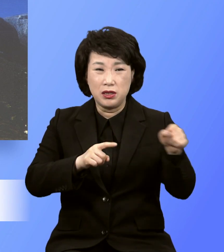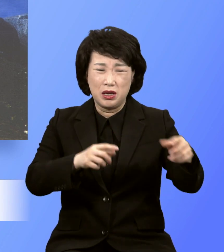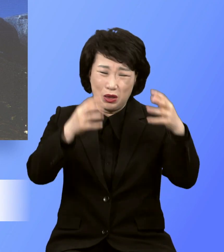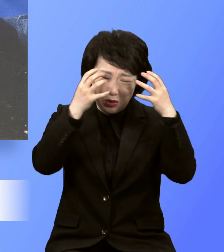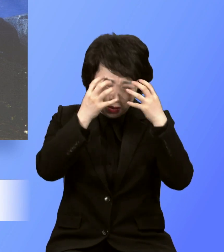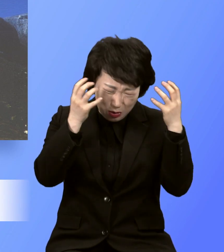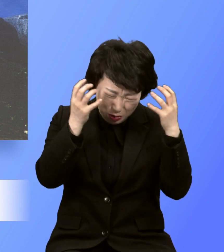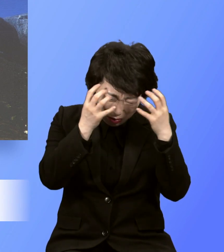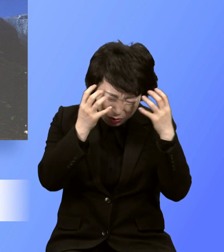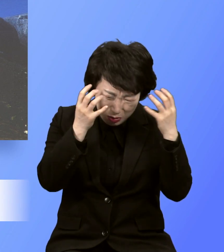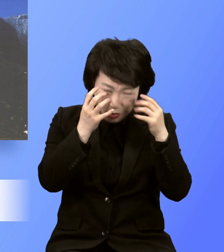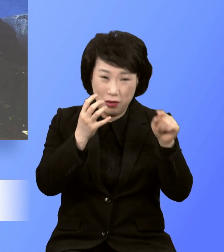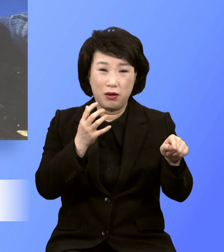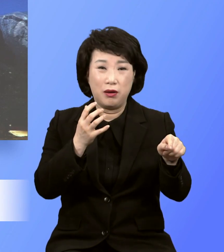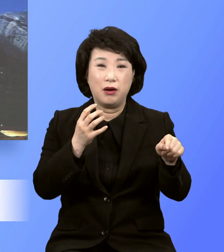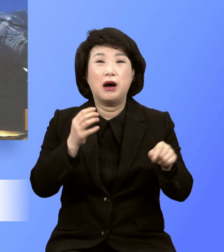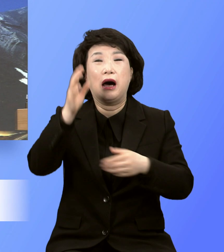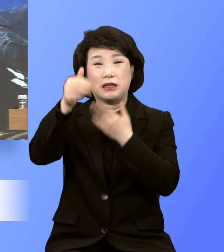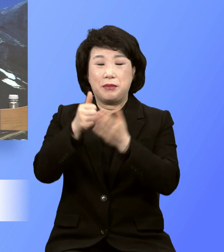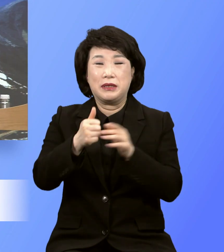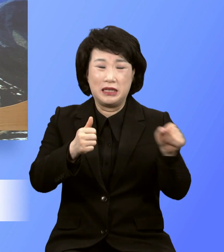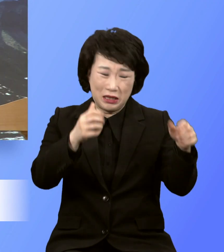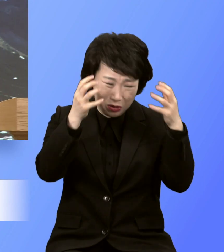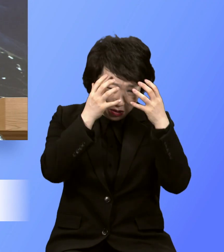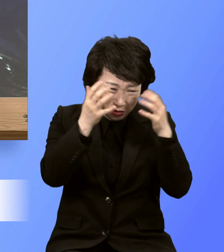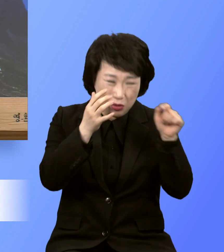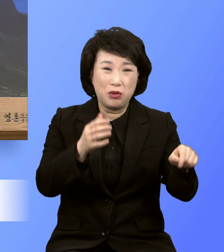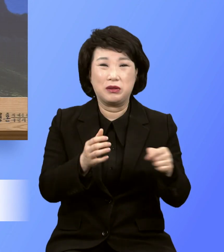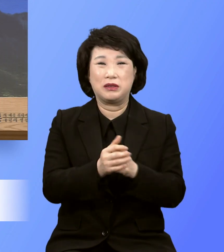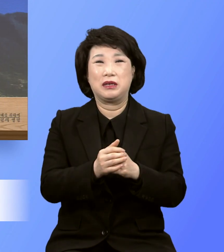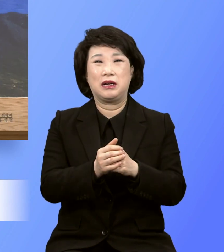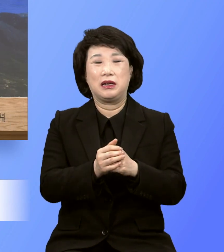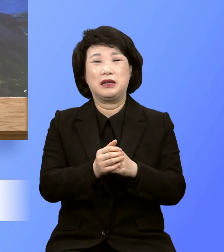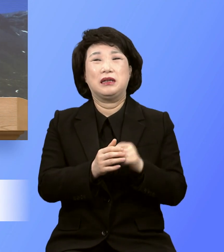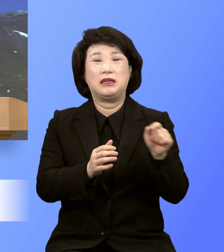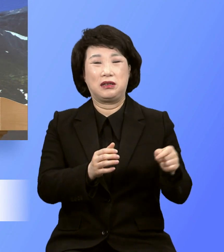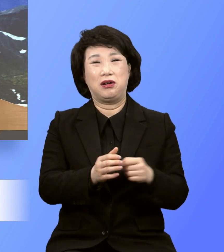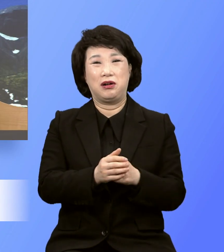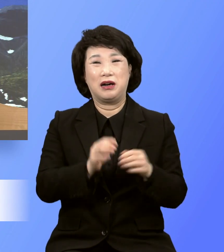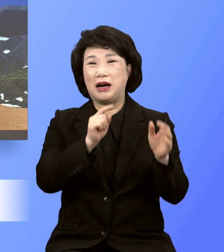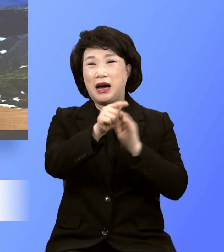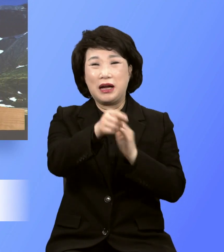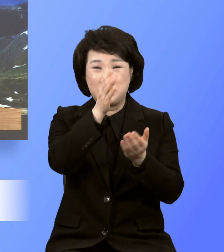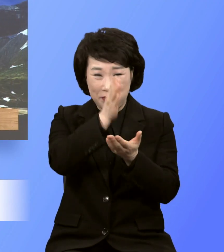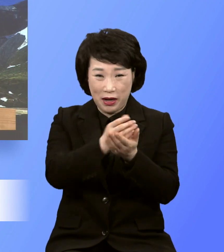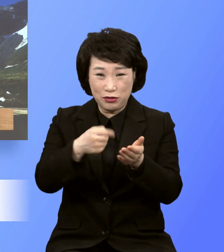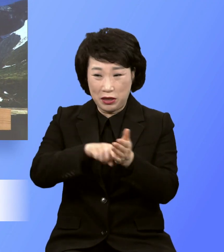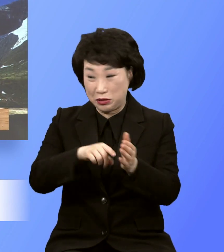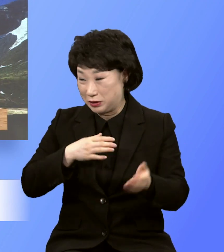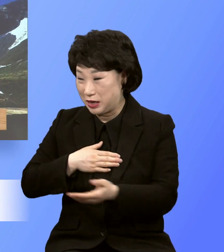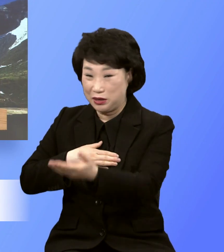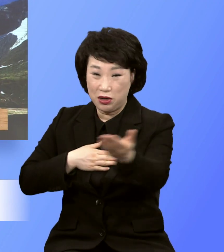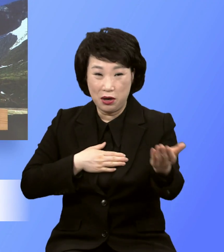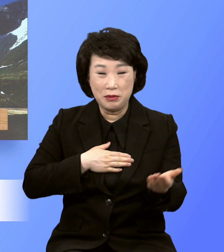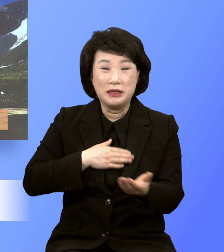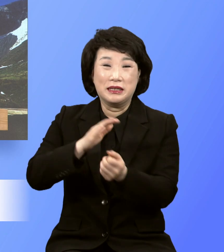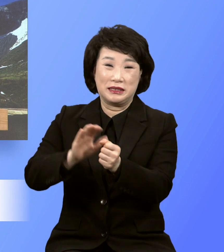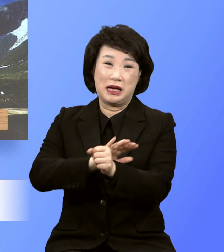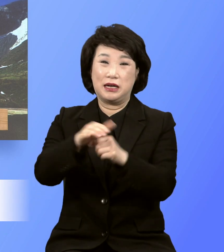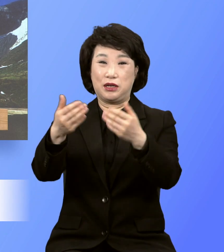고통, 그래서 하나님께서 이 고통을 벗어나게 하려고 나와 여러분을